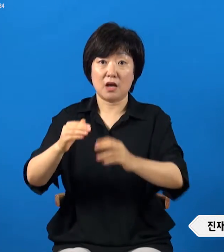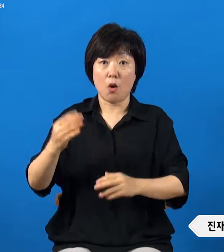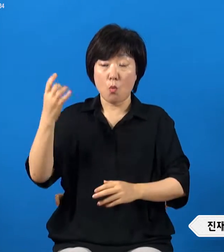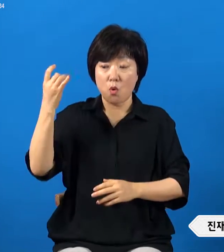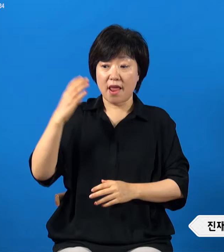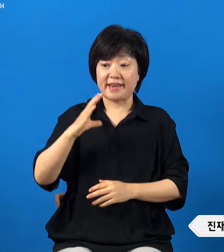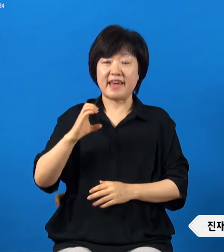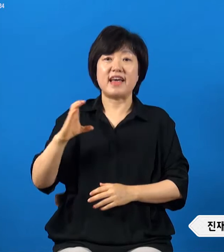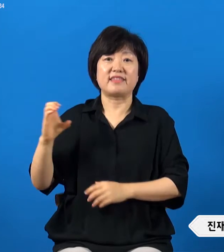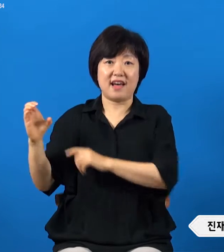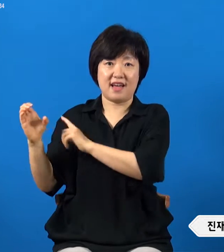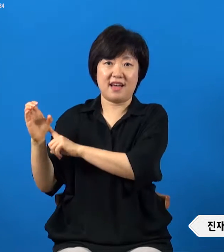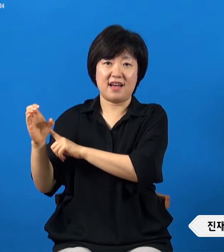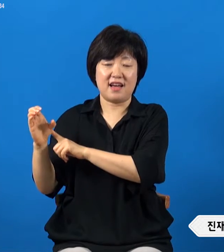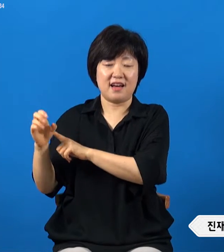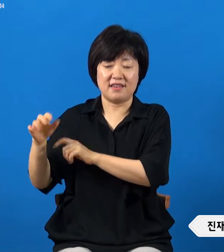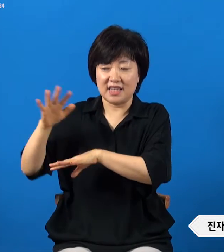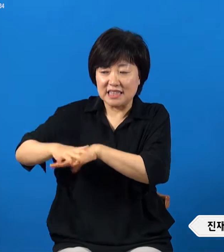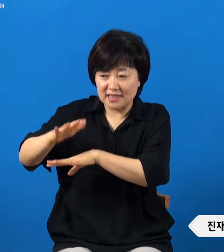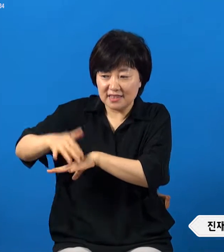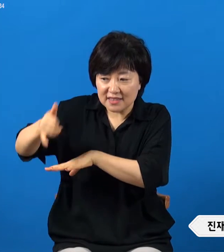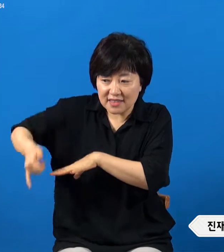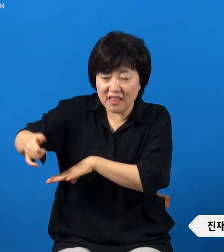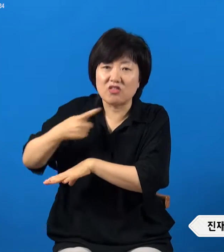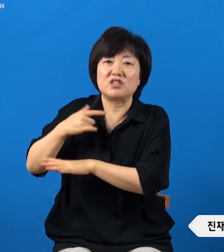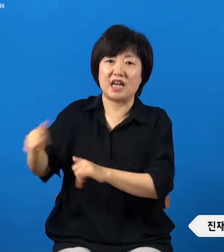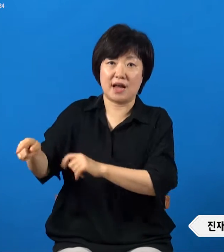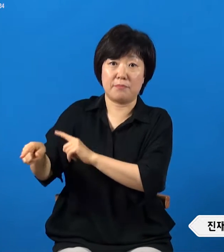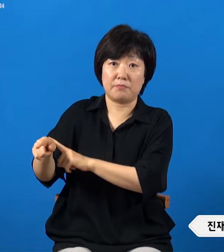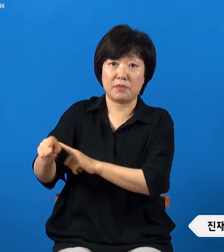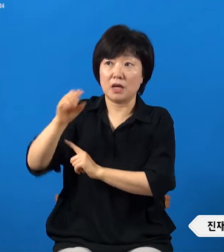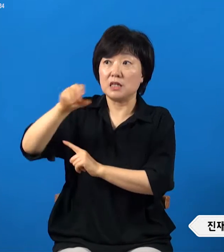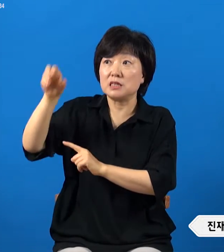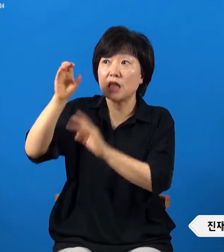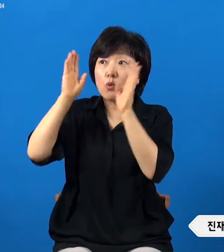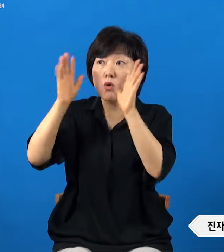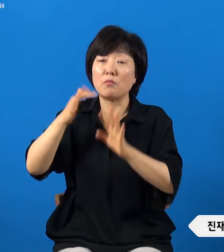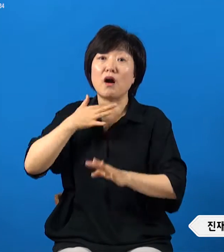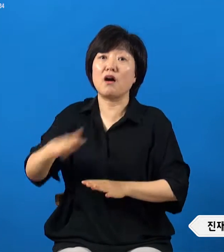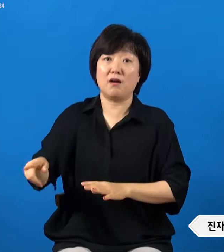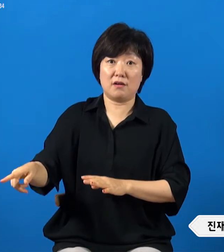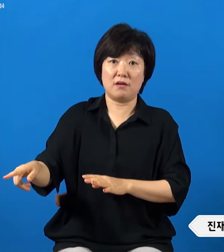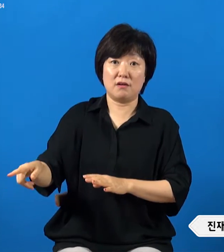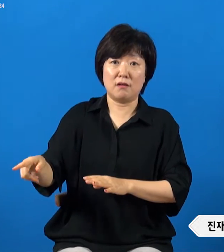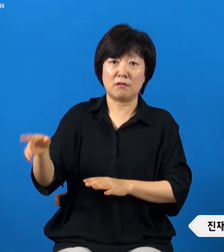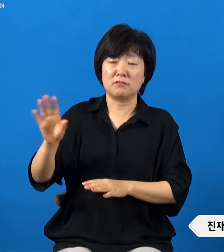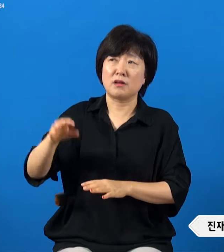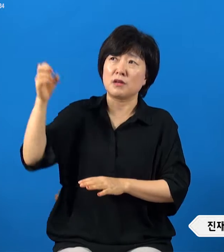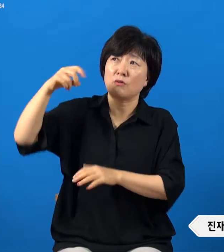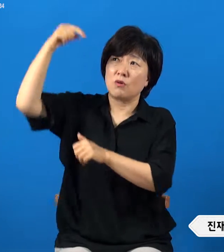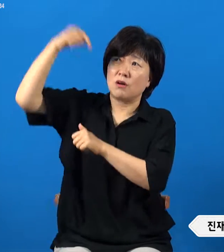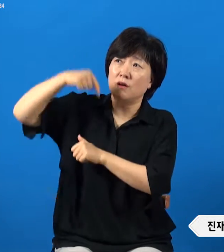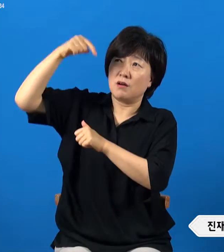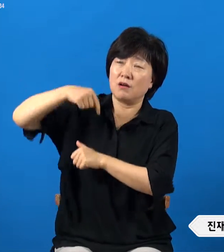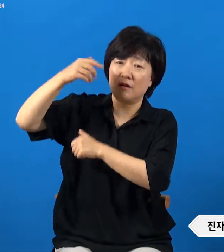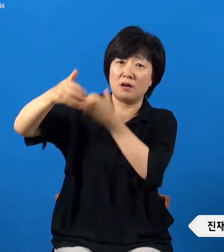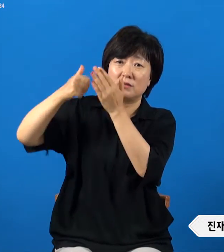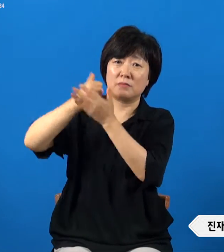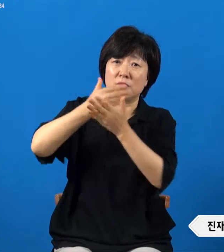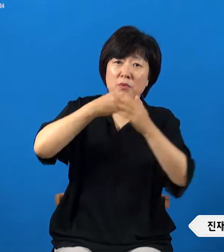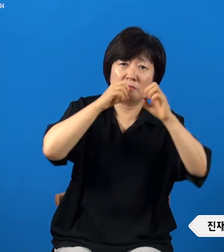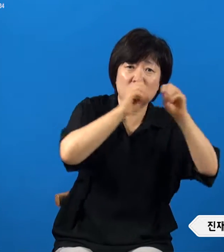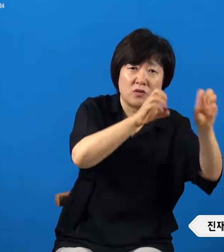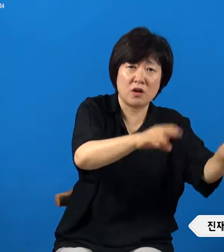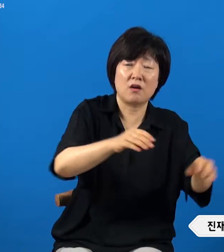온타리오호에 있는 농부였습니다. 신학도 하지 않았던 사람입니다. 그런데 하나님이 복음의 부담을 주십니다.